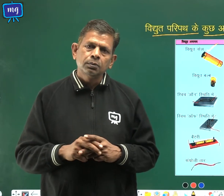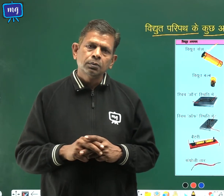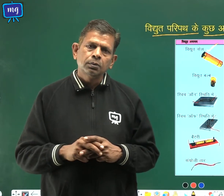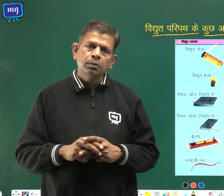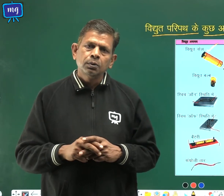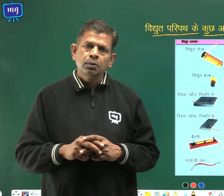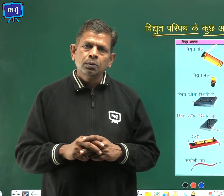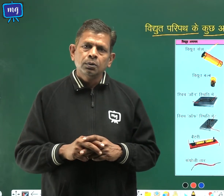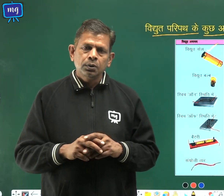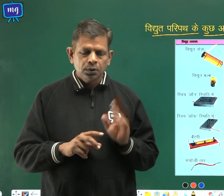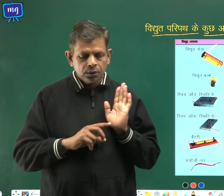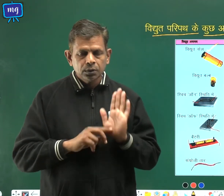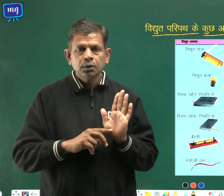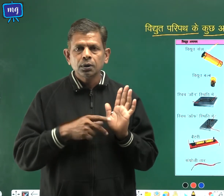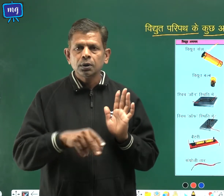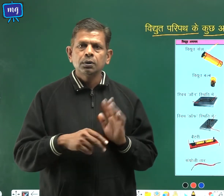निरूपित करने के लिए